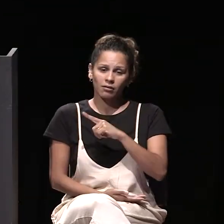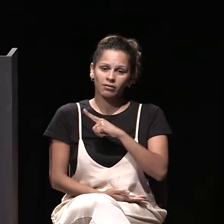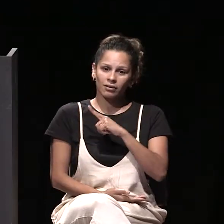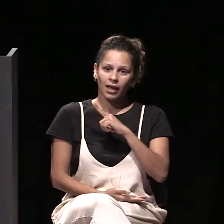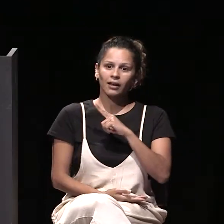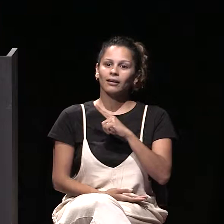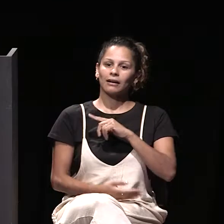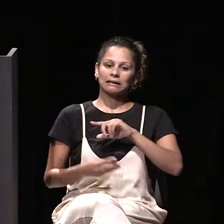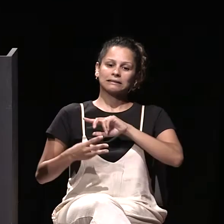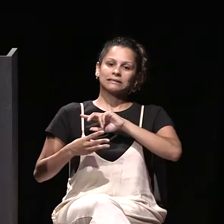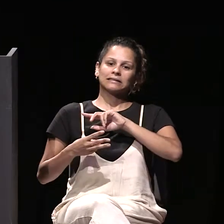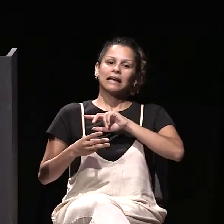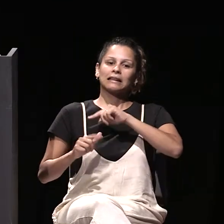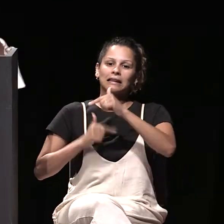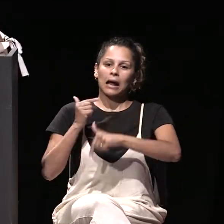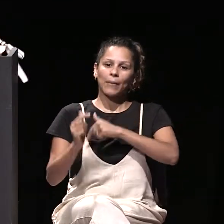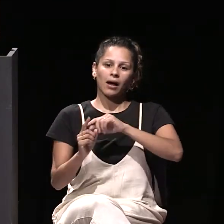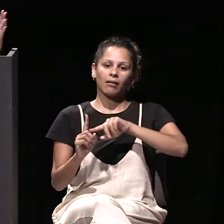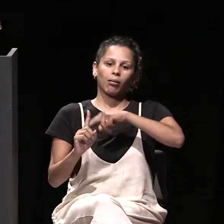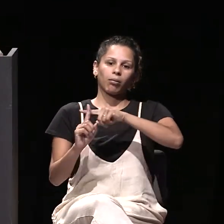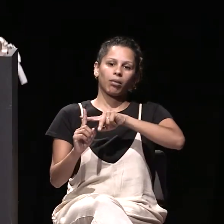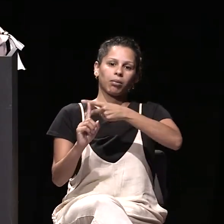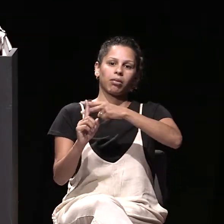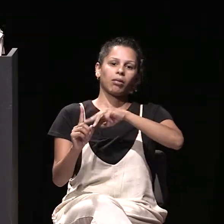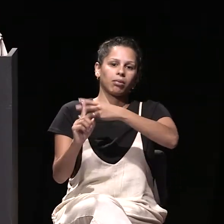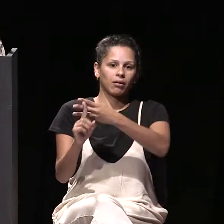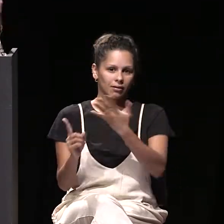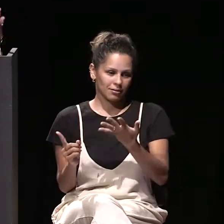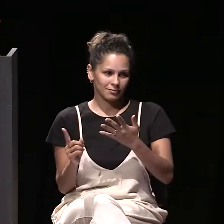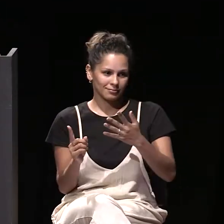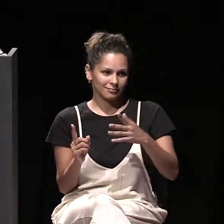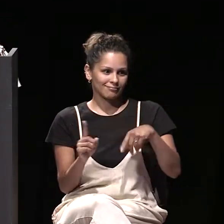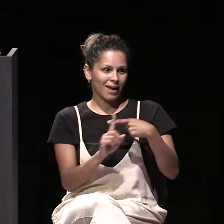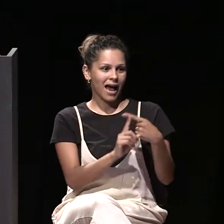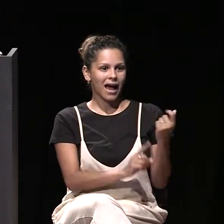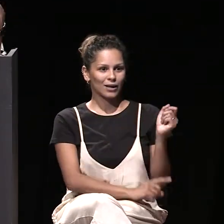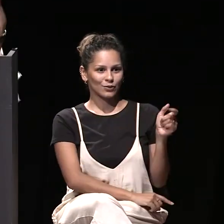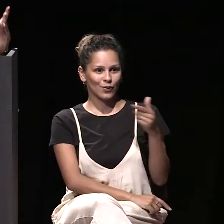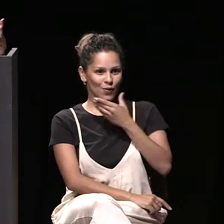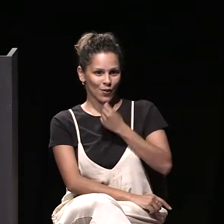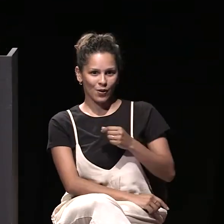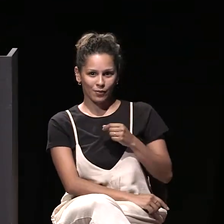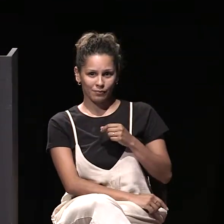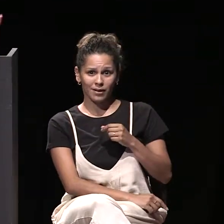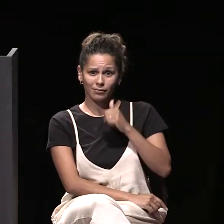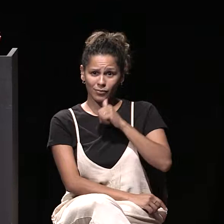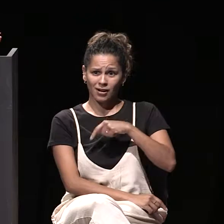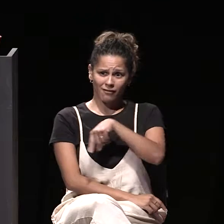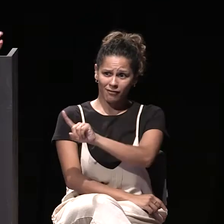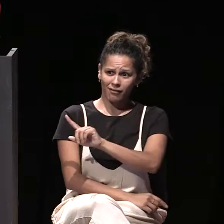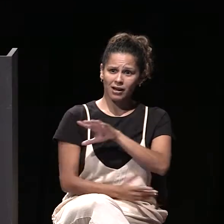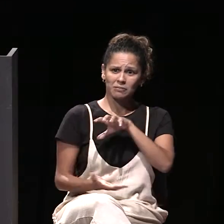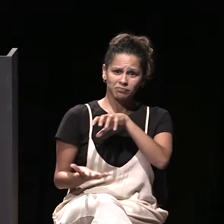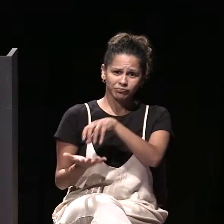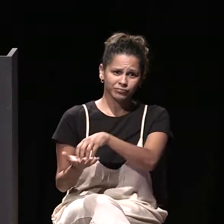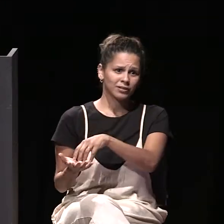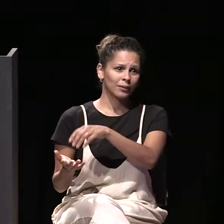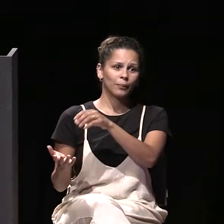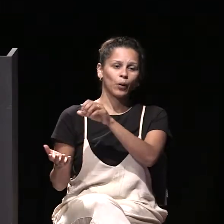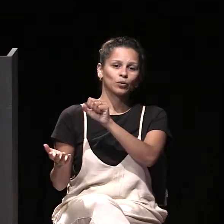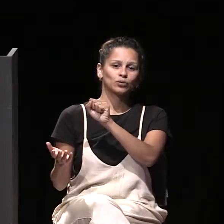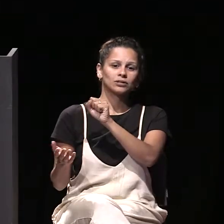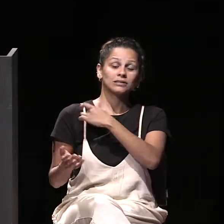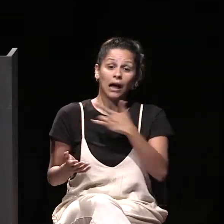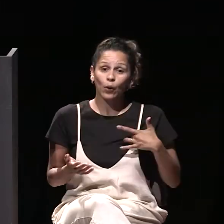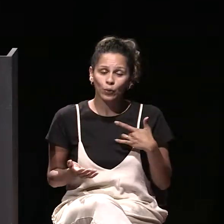porque a mulher aqui é ativista, se não tem creche, se não tem um posto de saúde, é ela que vai aos movimentos sociais para